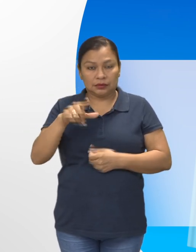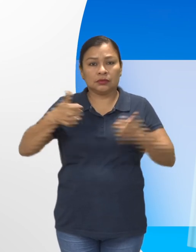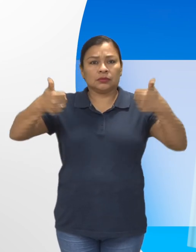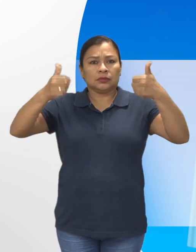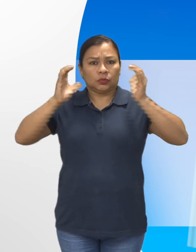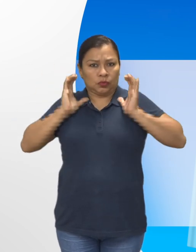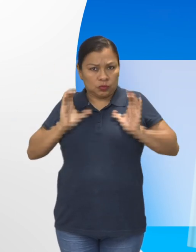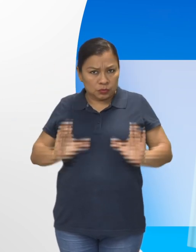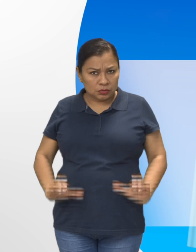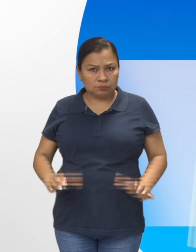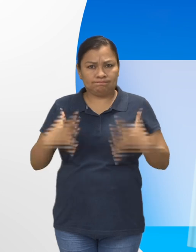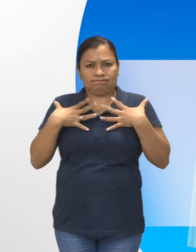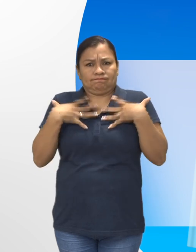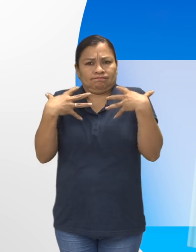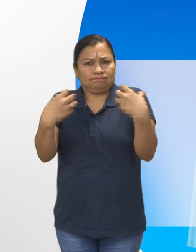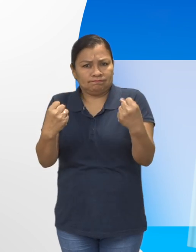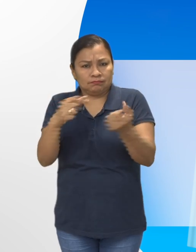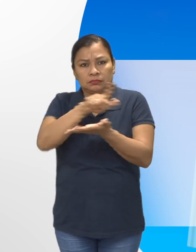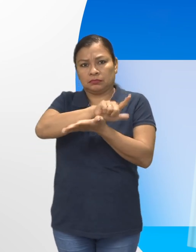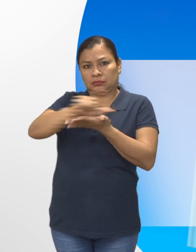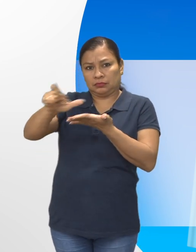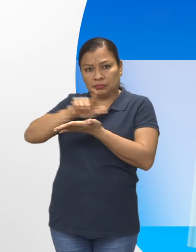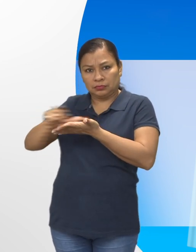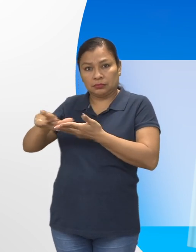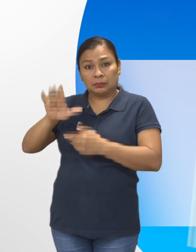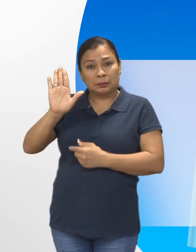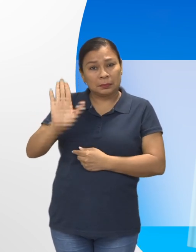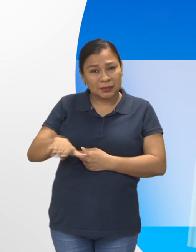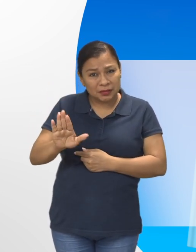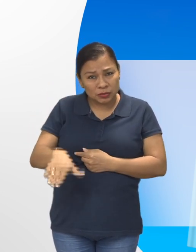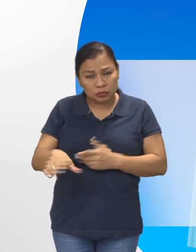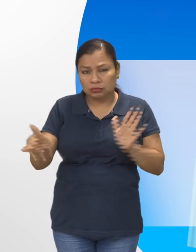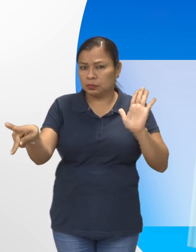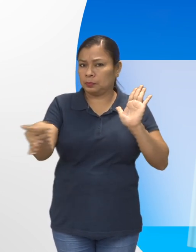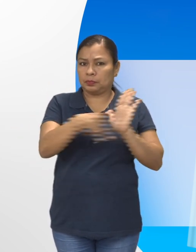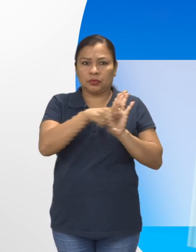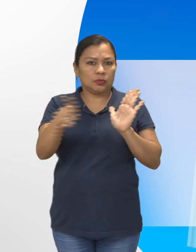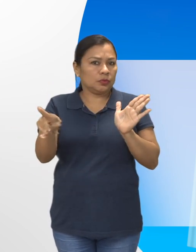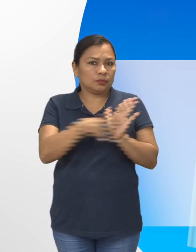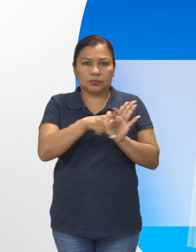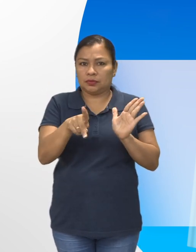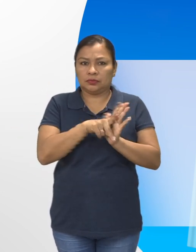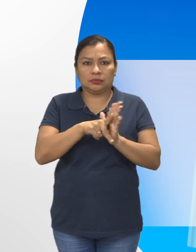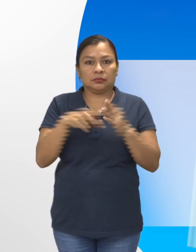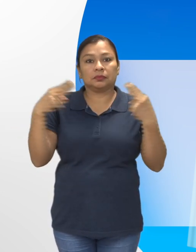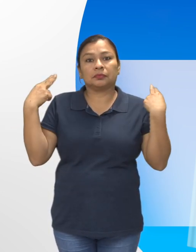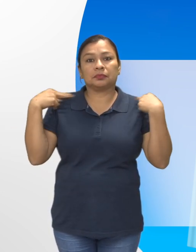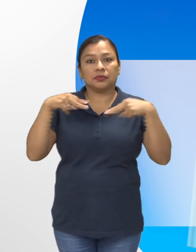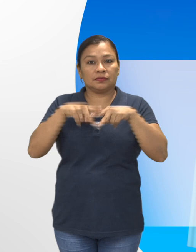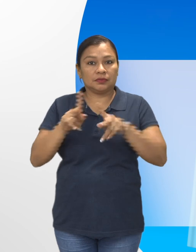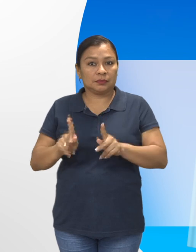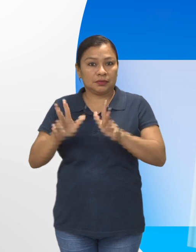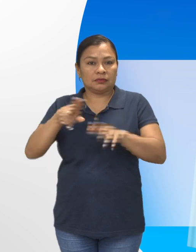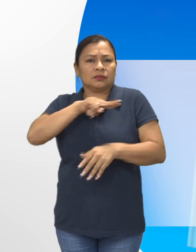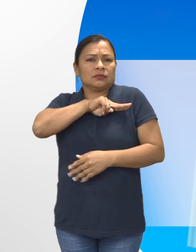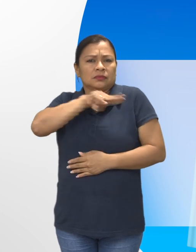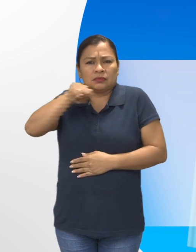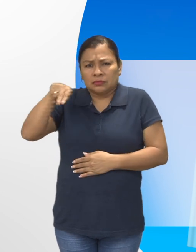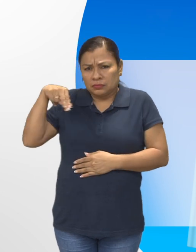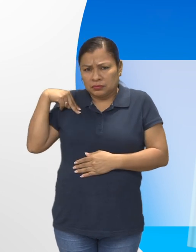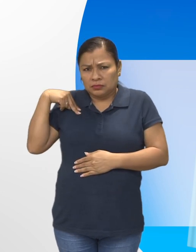4. Condiciones de trabajo que les garanticen la integridad física, la salud, la higiene y la disminución de los